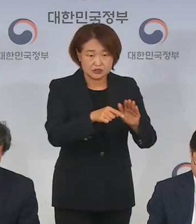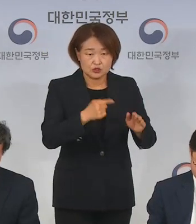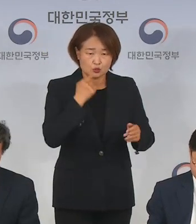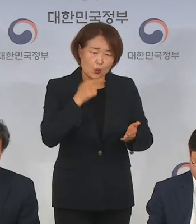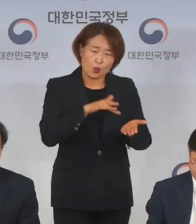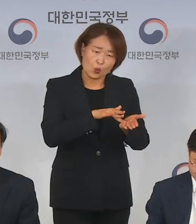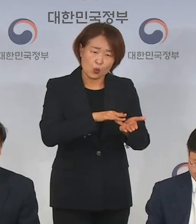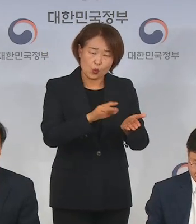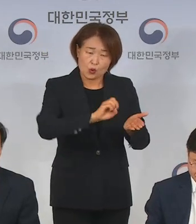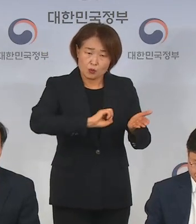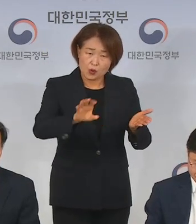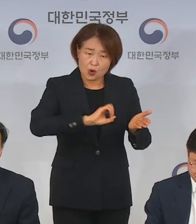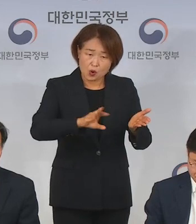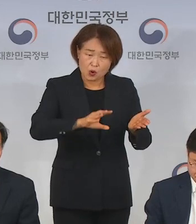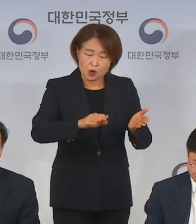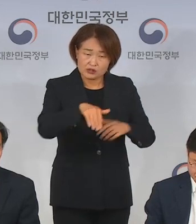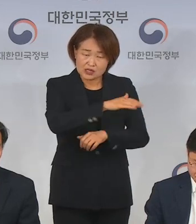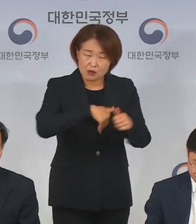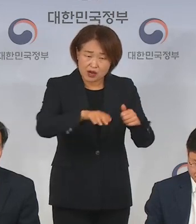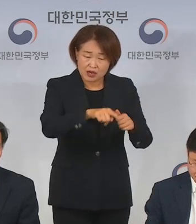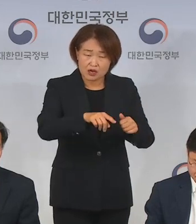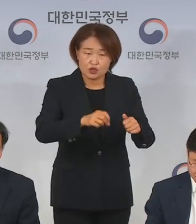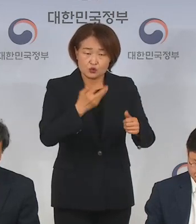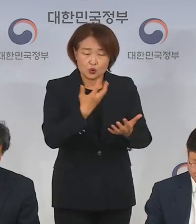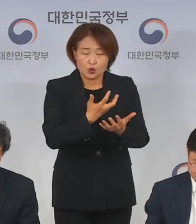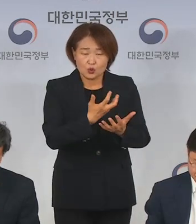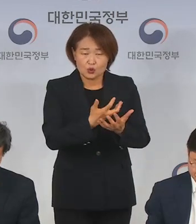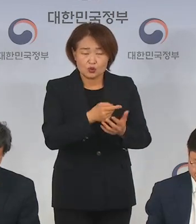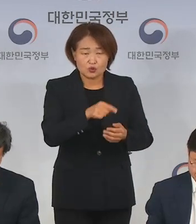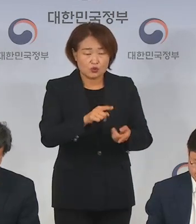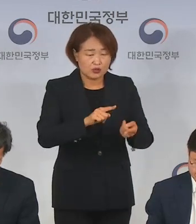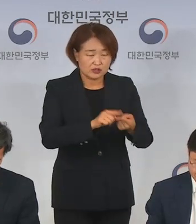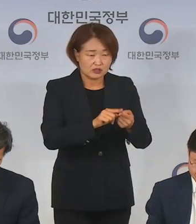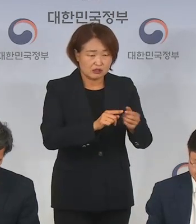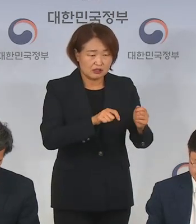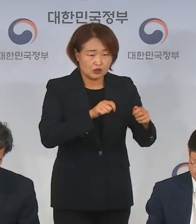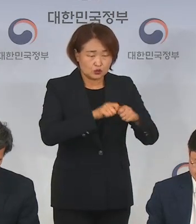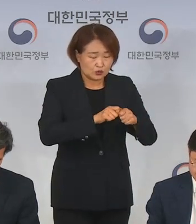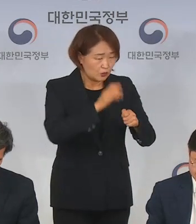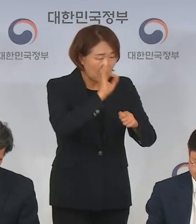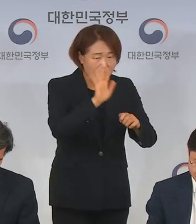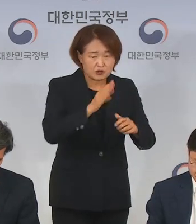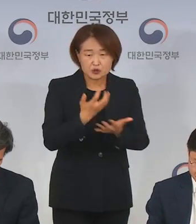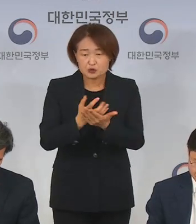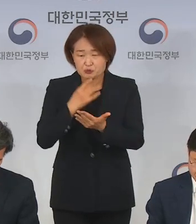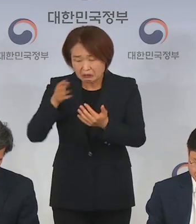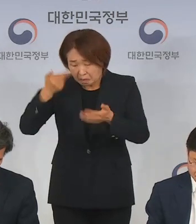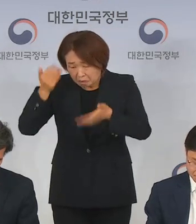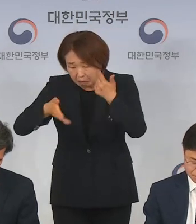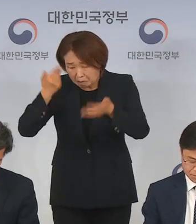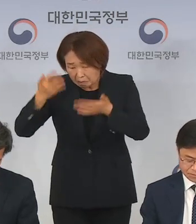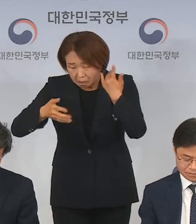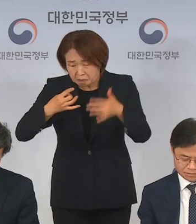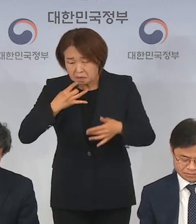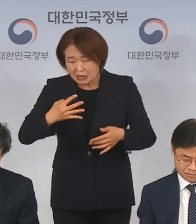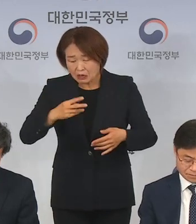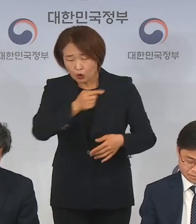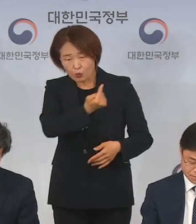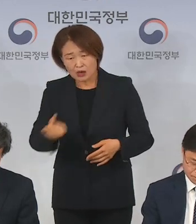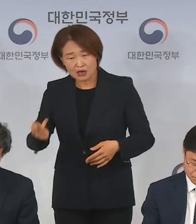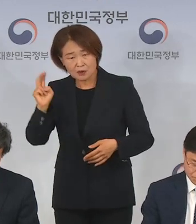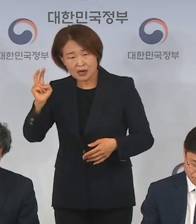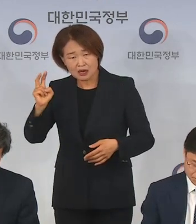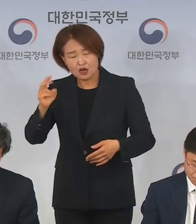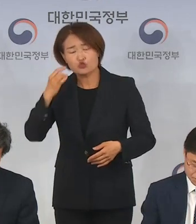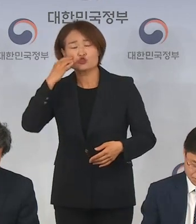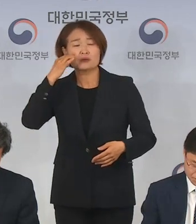정작 설비만 둘러보고 뭐 서류만 들여다보다가 오는 건 아닌지 그러면 현장에서 확인해야 할 사안을